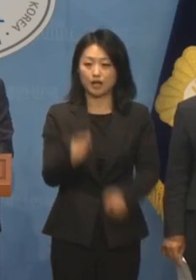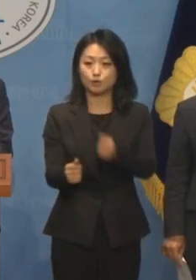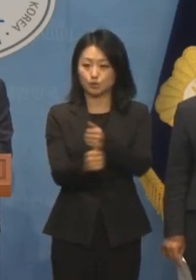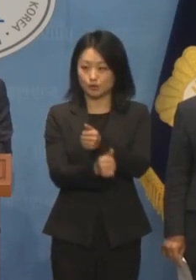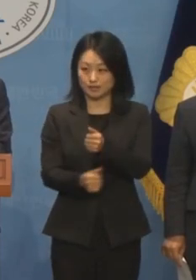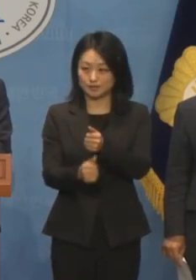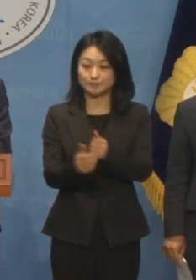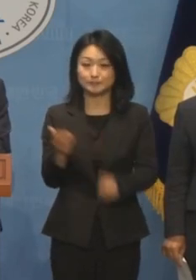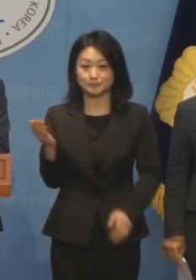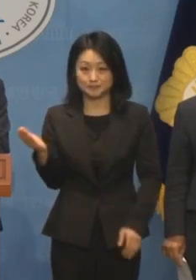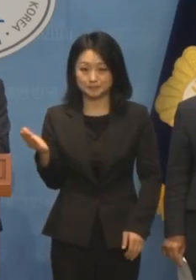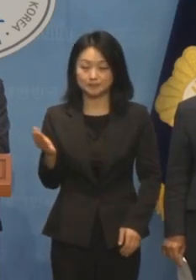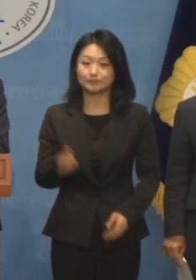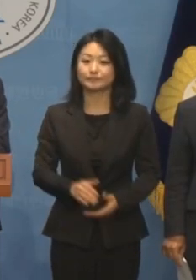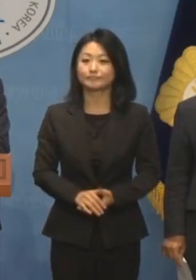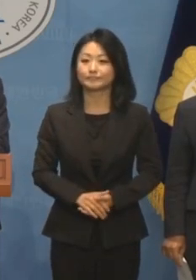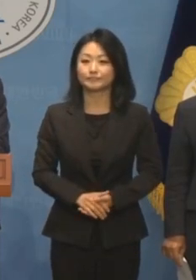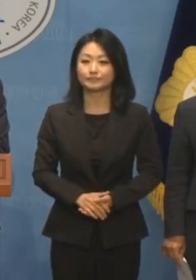참석하셨습니다.